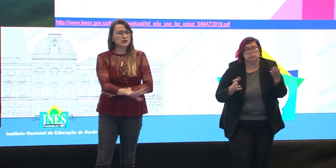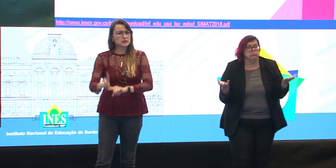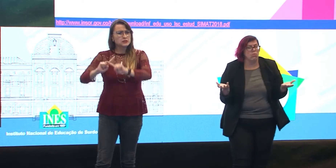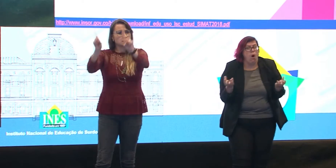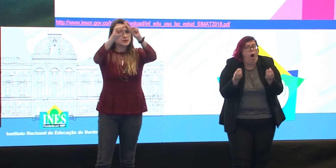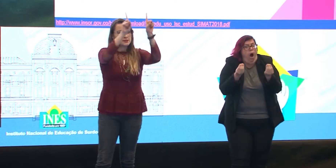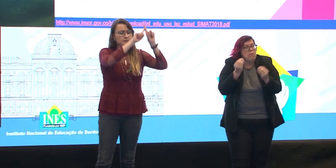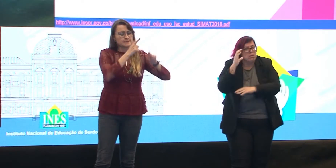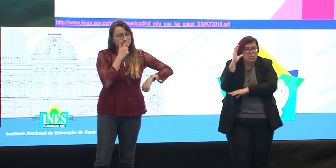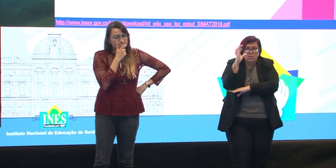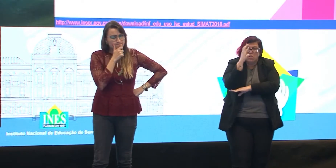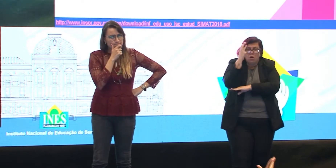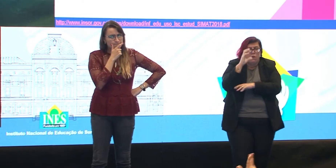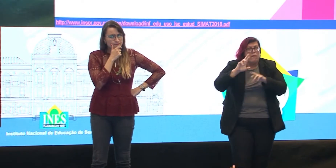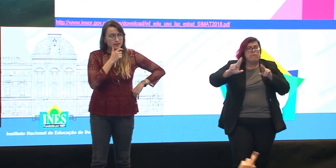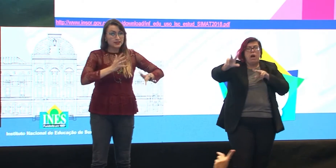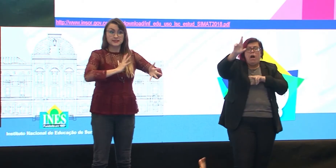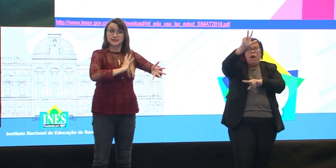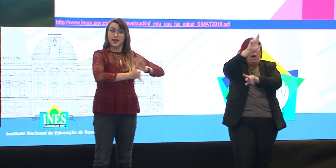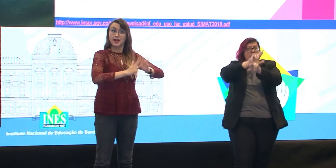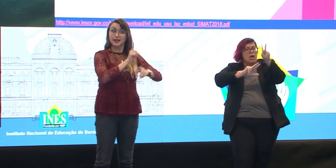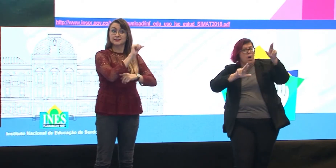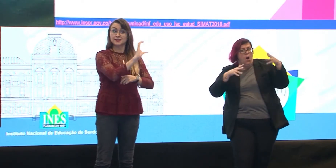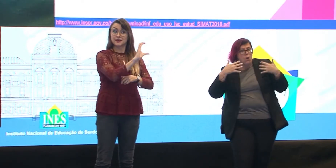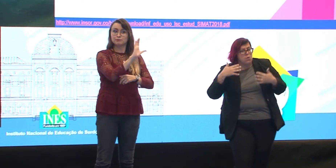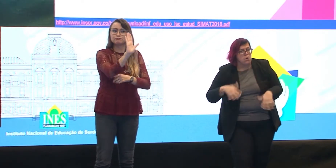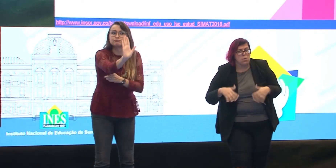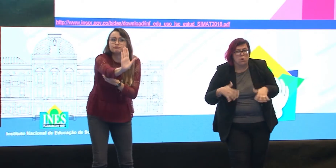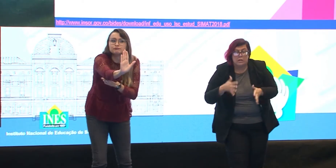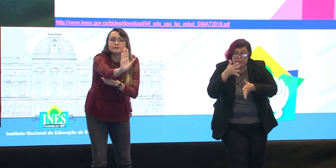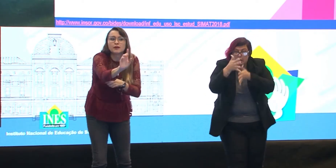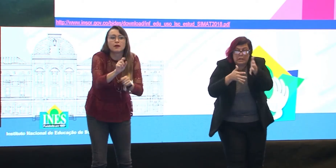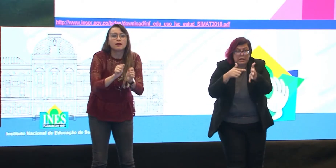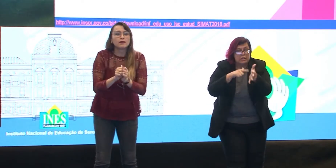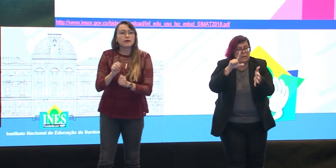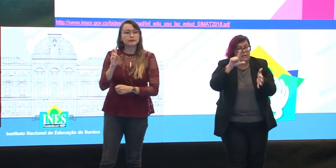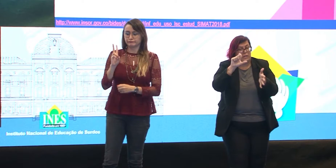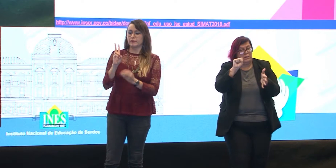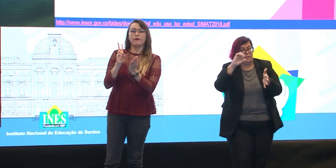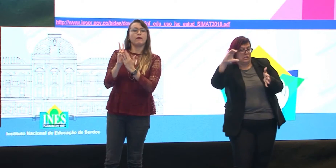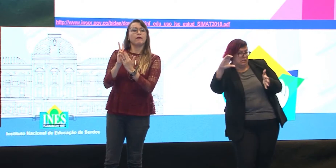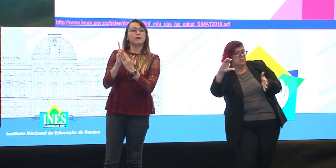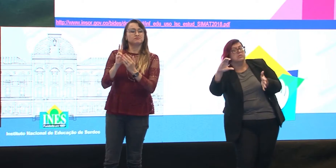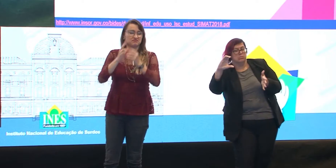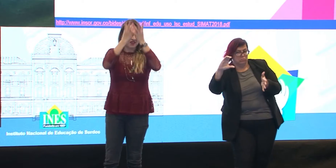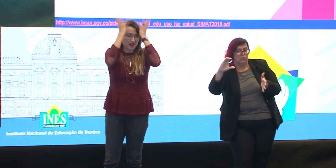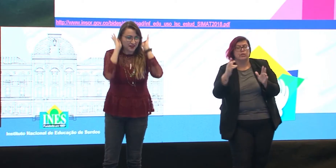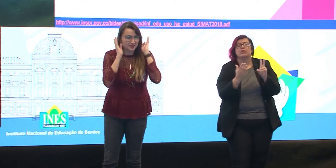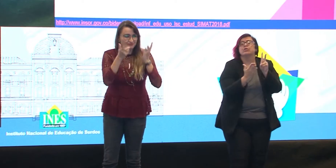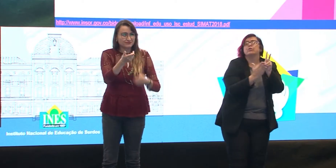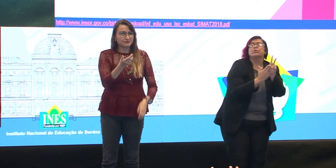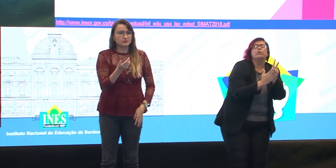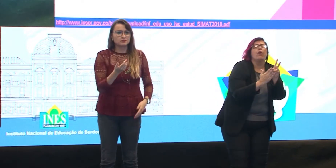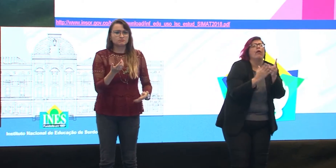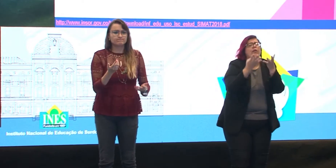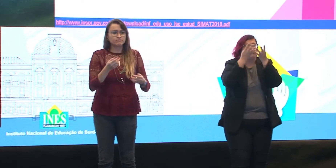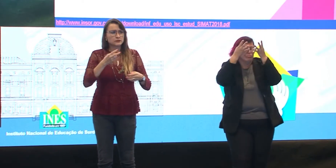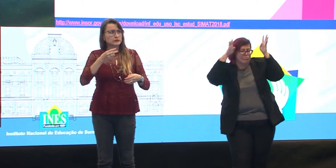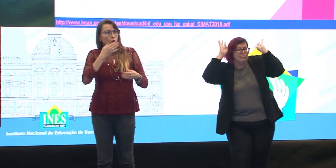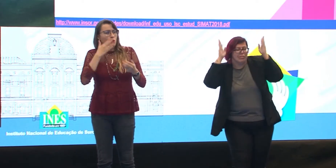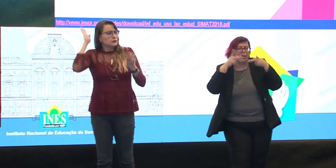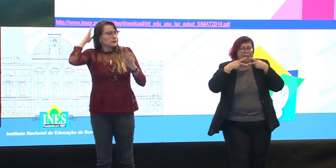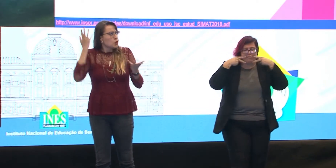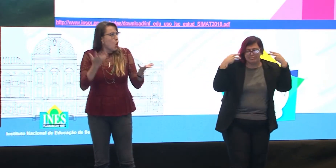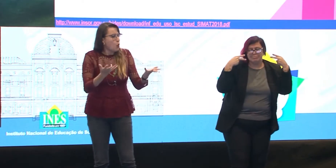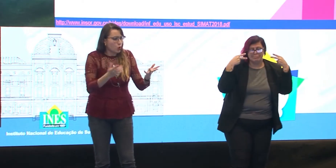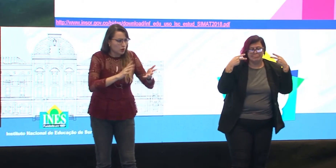multilingüe. Ou seja, a gente tem várias etnias que se utilizam de várias línguas,